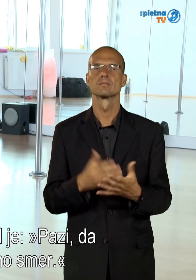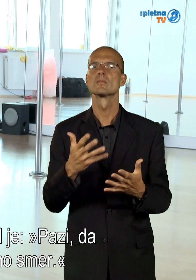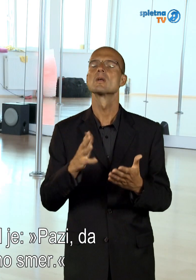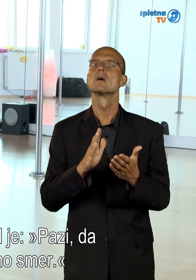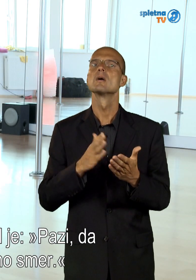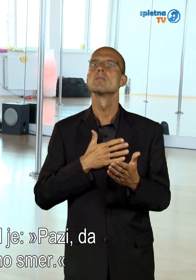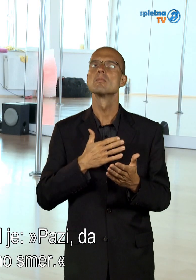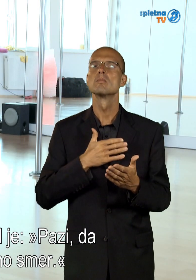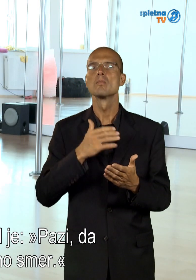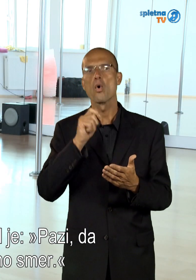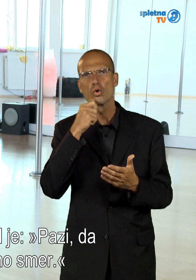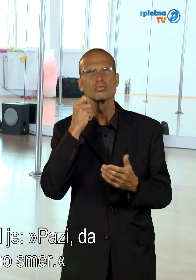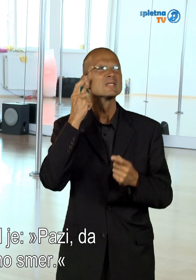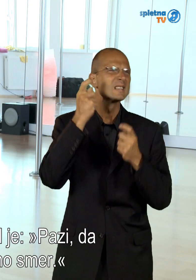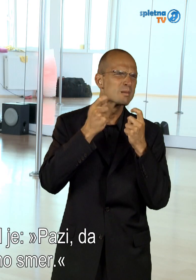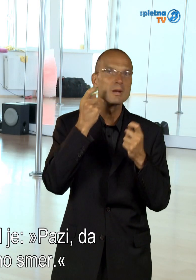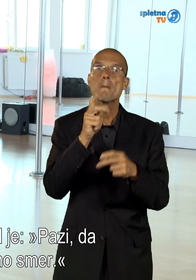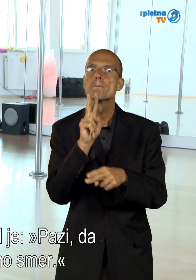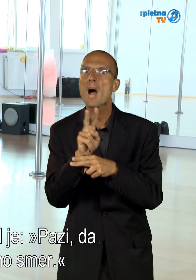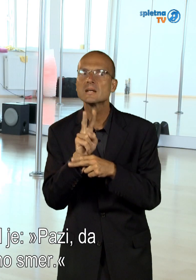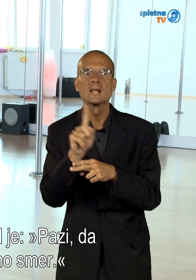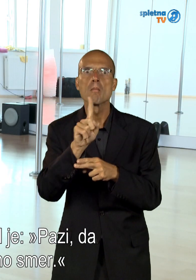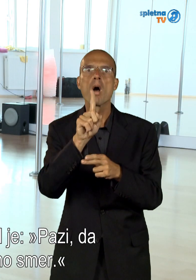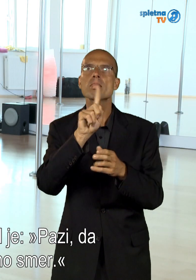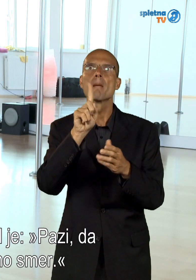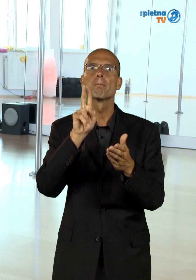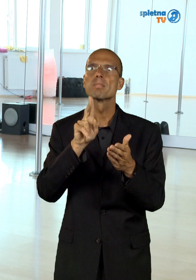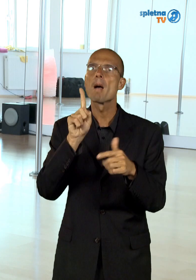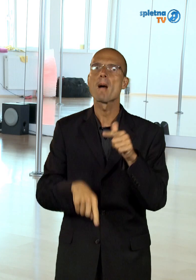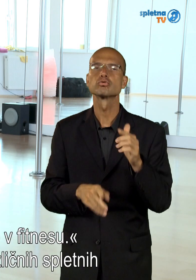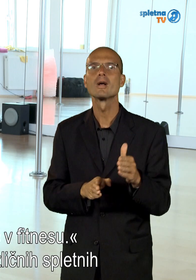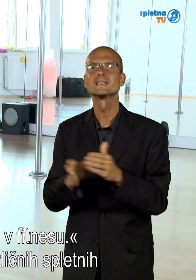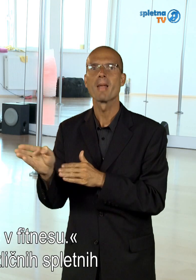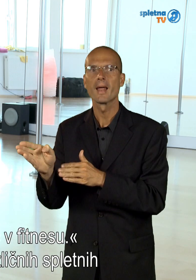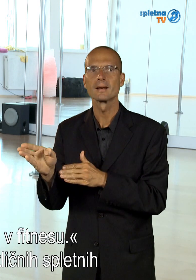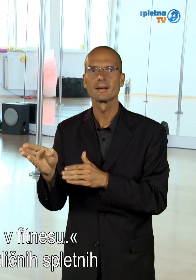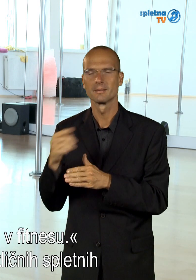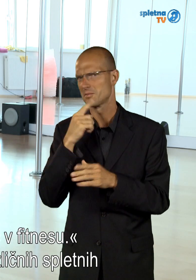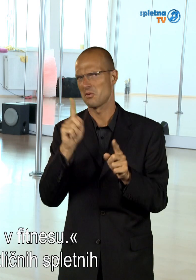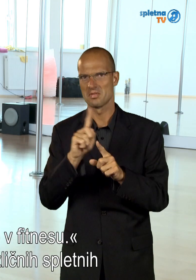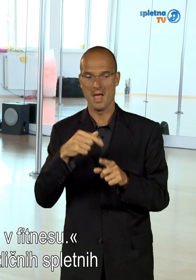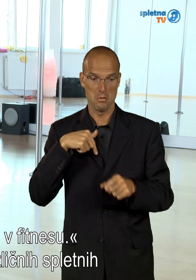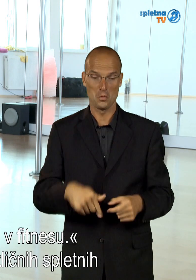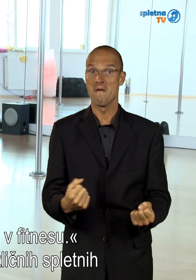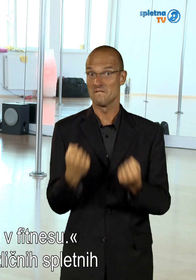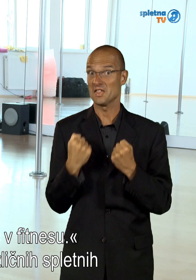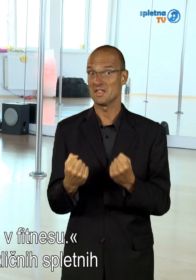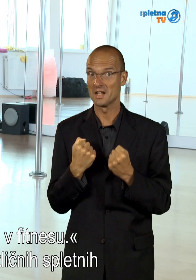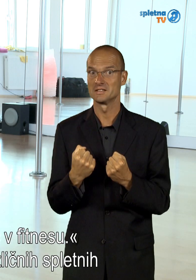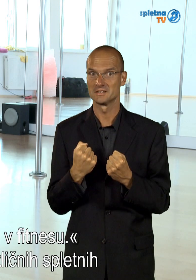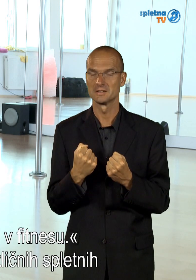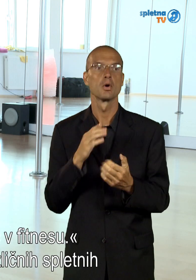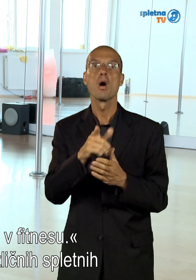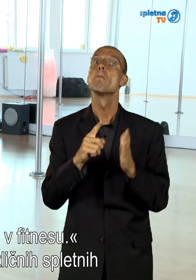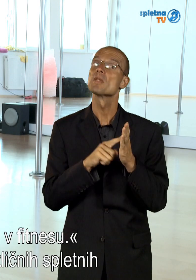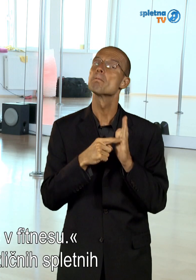Oče je bil, na primer, v skrbeh, je rekel, pazi, da ne bo šlo to v napačno smer. Sem rekla, lej, smo v fitnessu, ne sej, potem takoj,